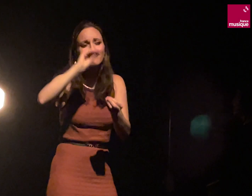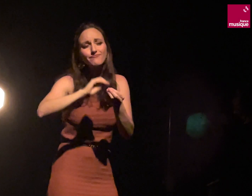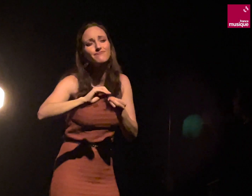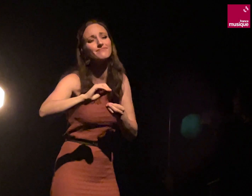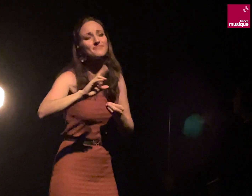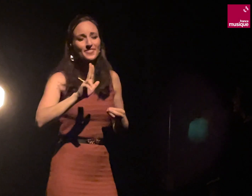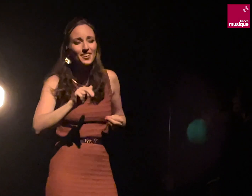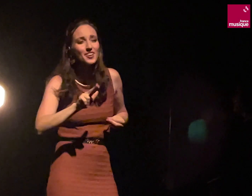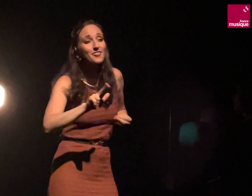continue comme ça.